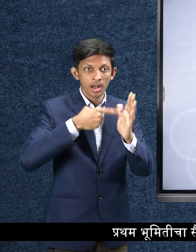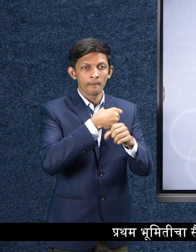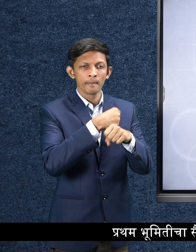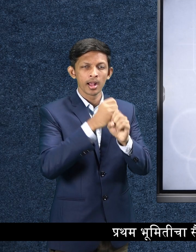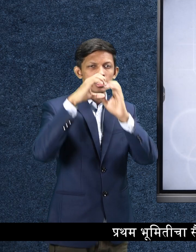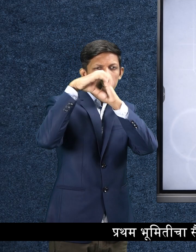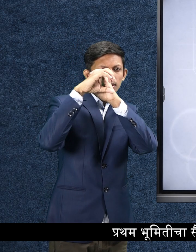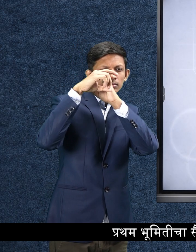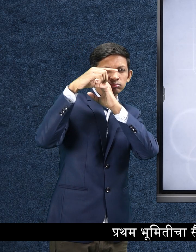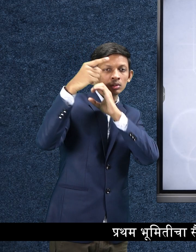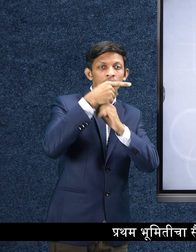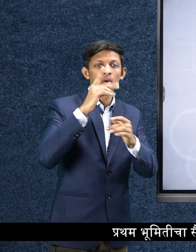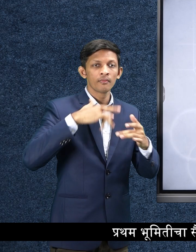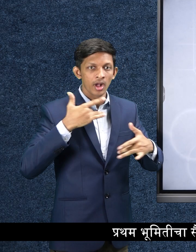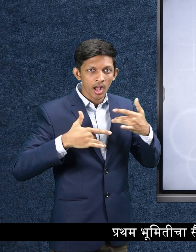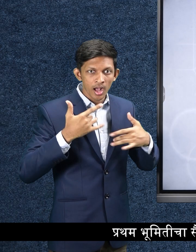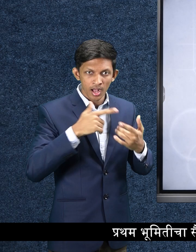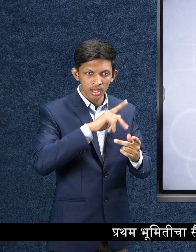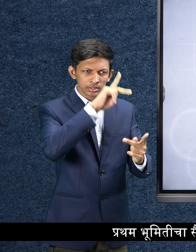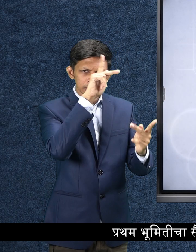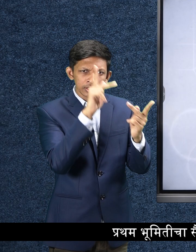सैद्धांतिक अभ्यास सुरू केला आणि तयार केला.